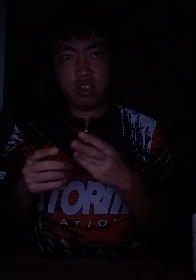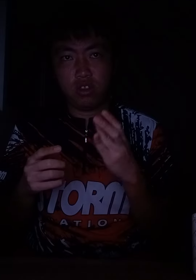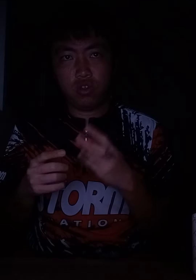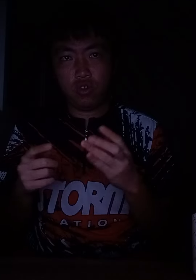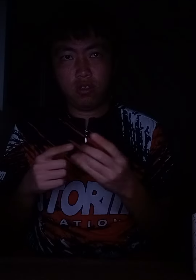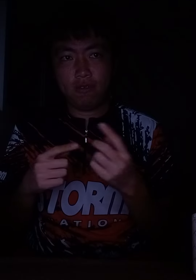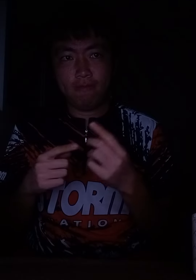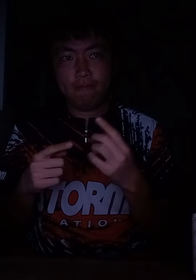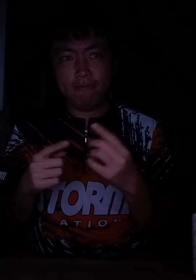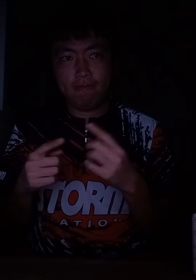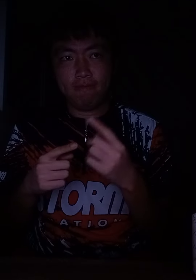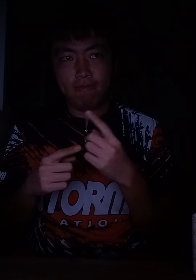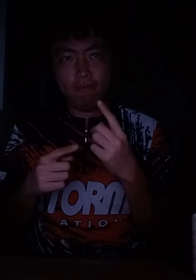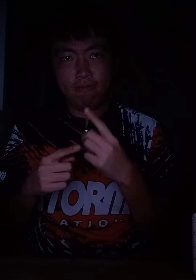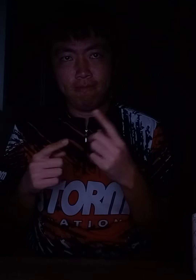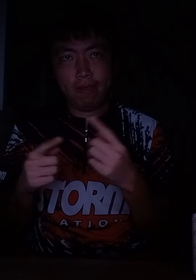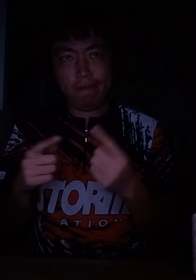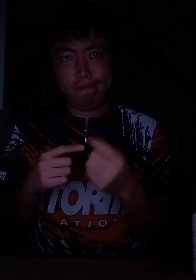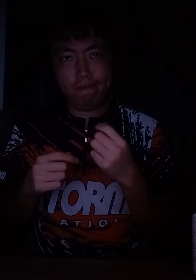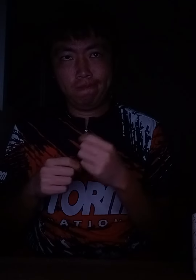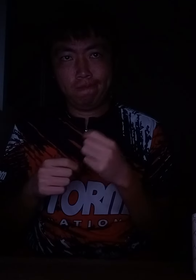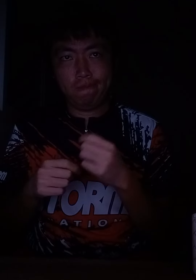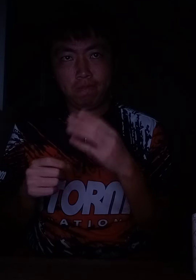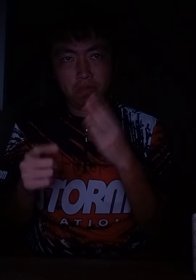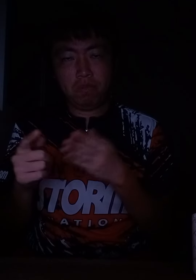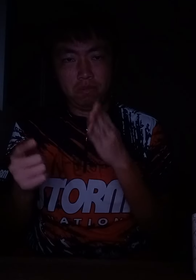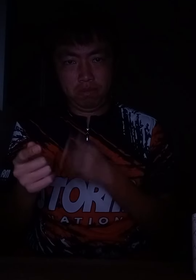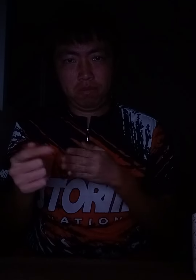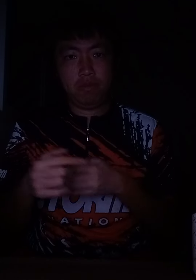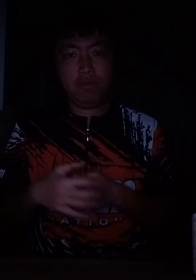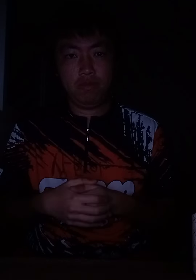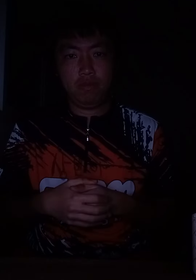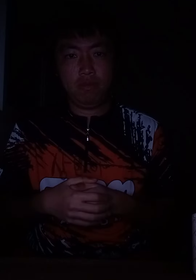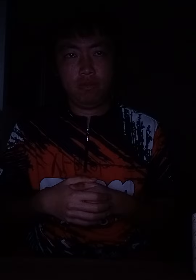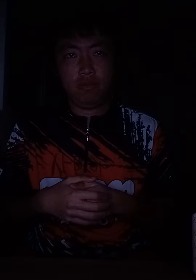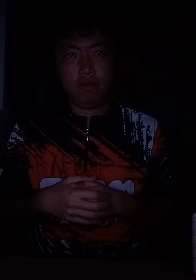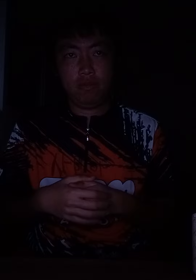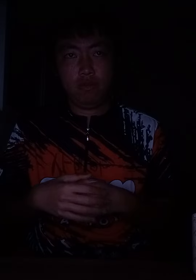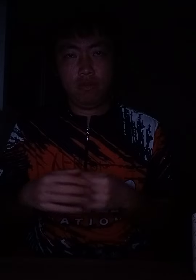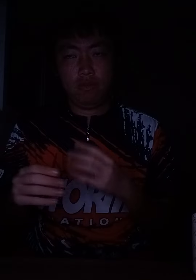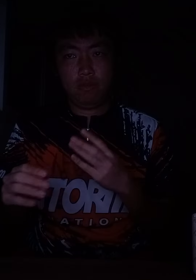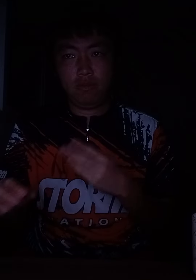반성하고요, 지금이라 방송 보고 있다면 자수를 하기 바랍니다. 지켜보도록 하겠습니다.